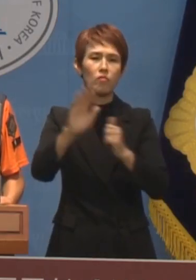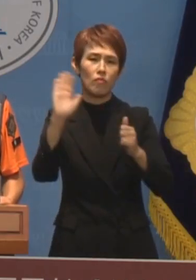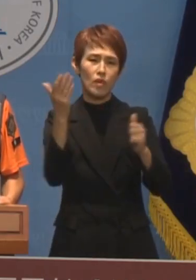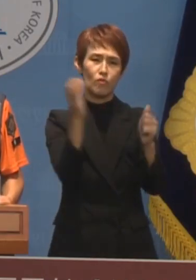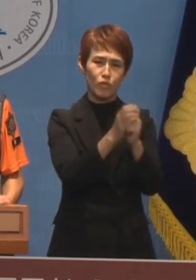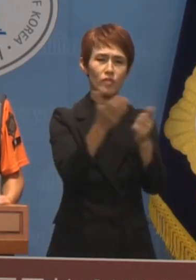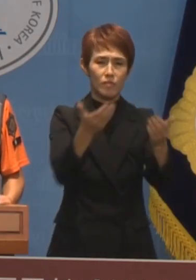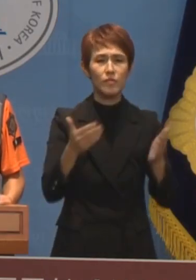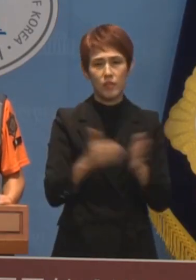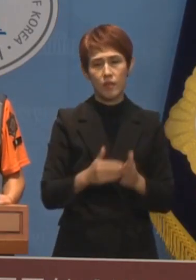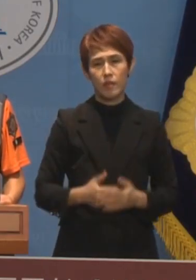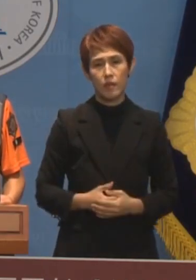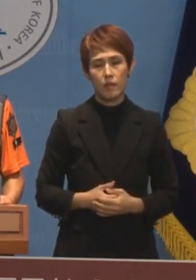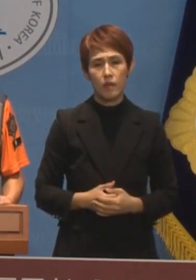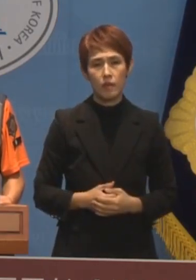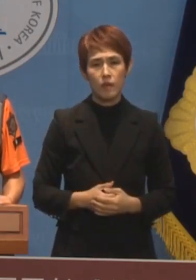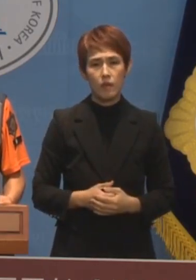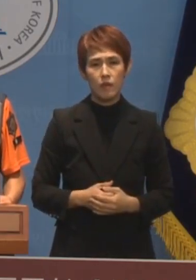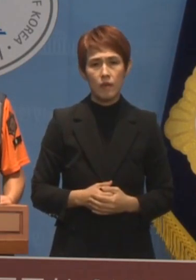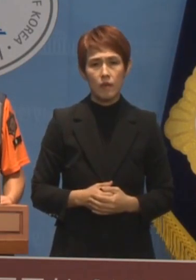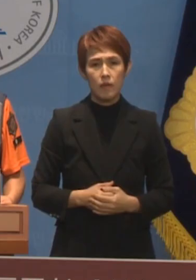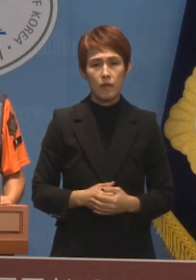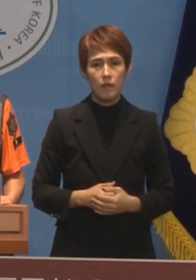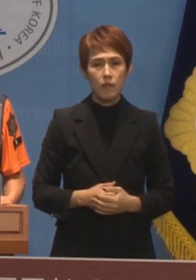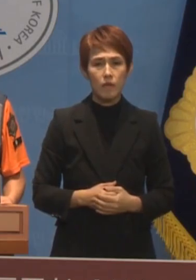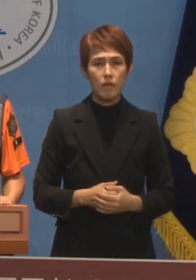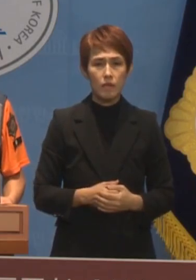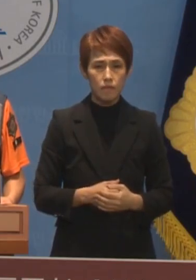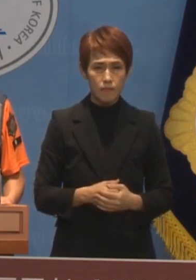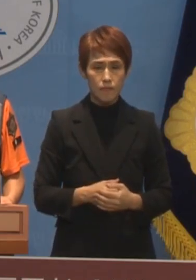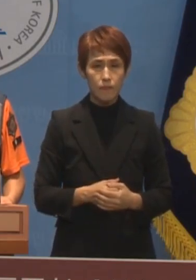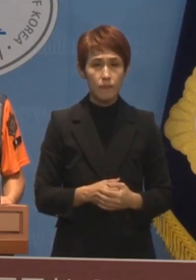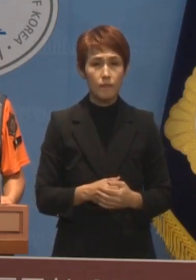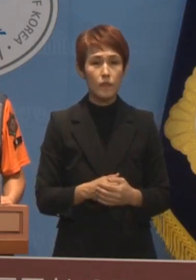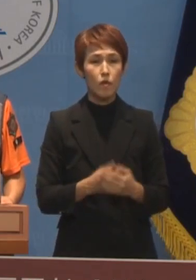생각했다. 그 속에는 동료의 안타까운